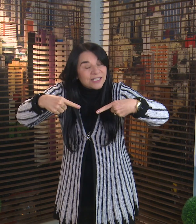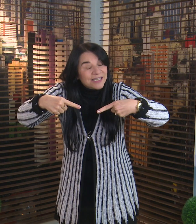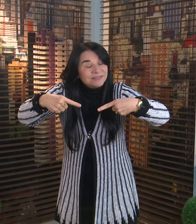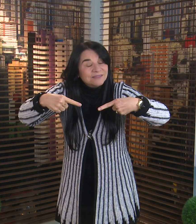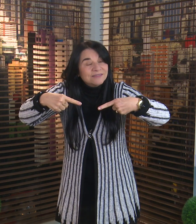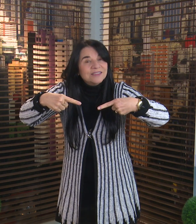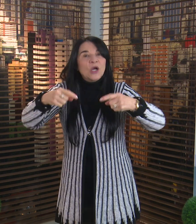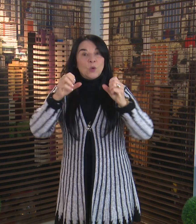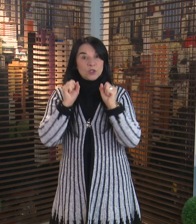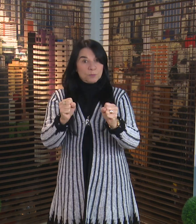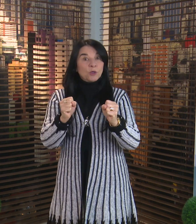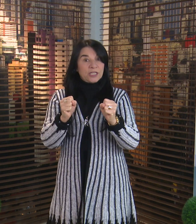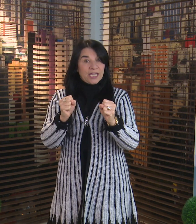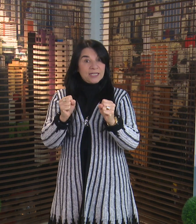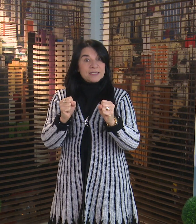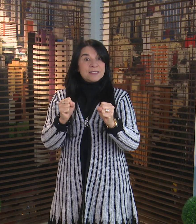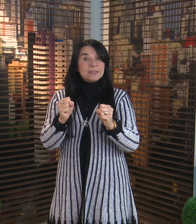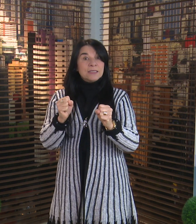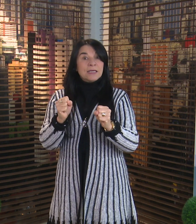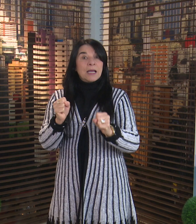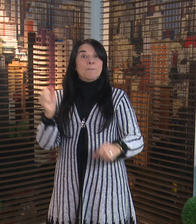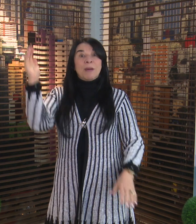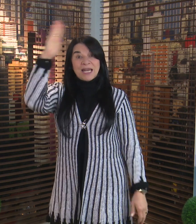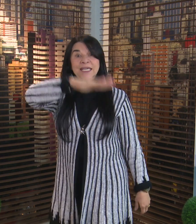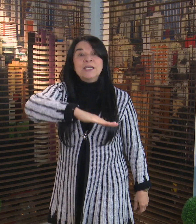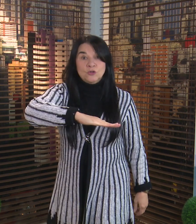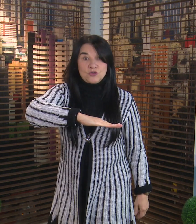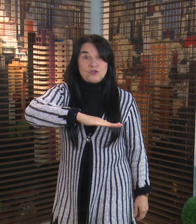contra os poderes malignos.